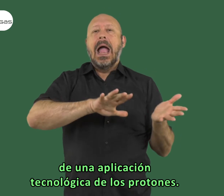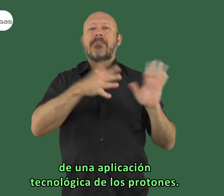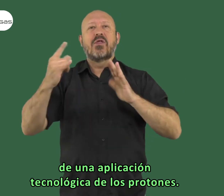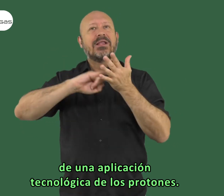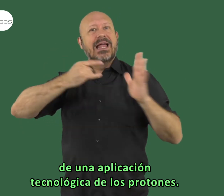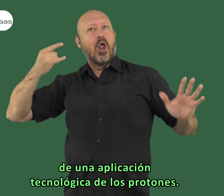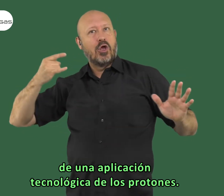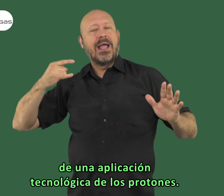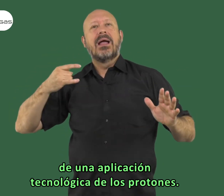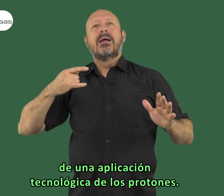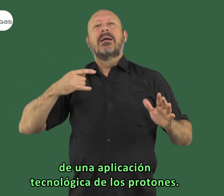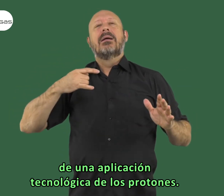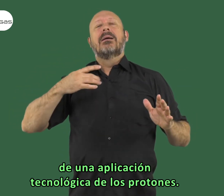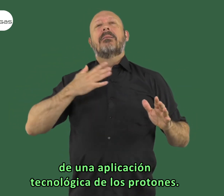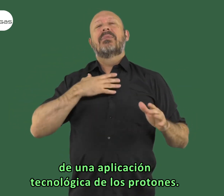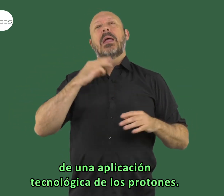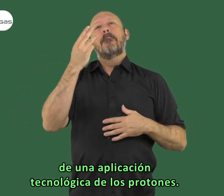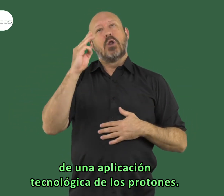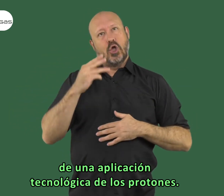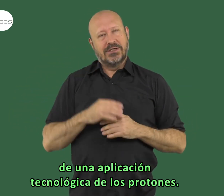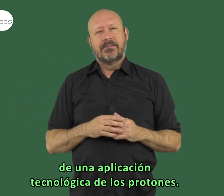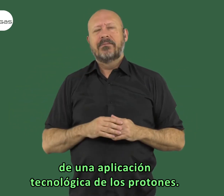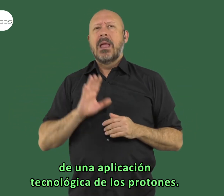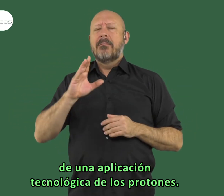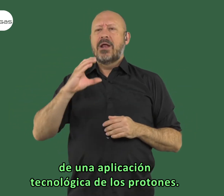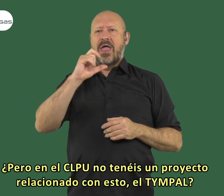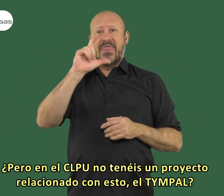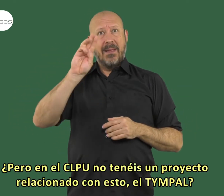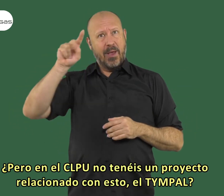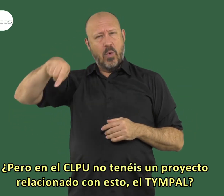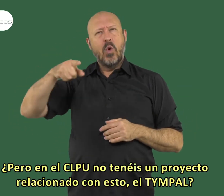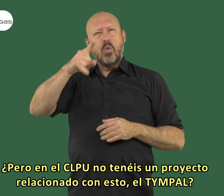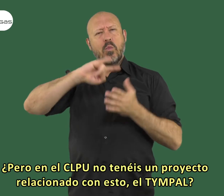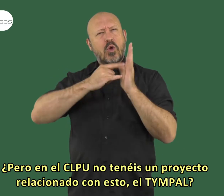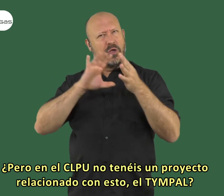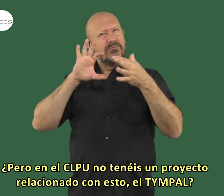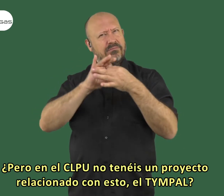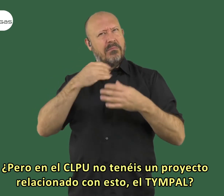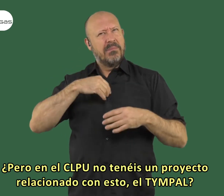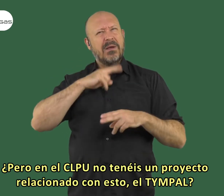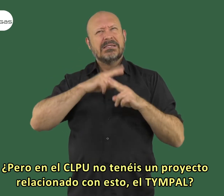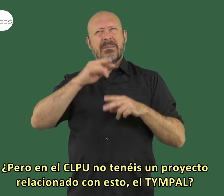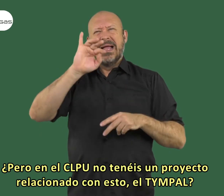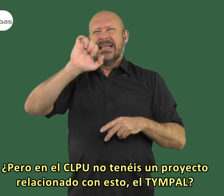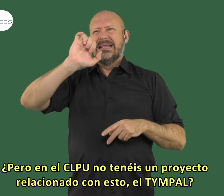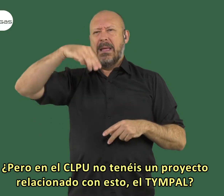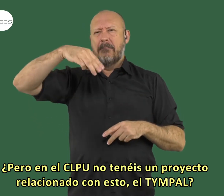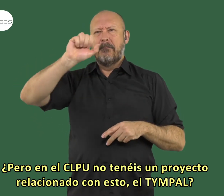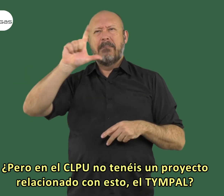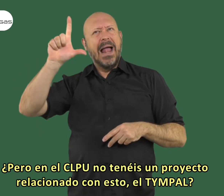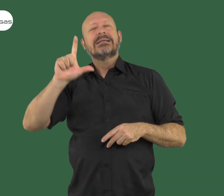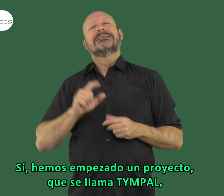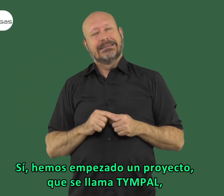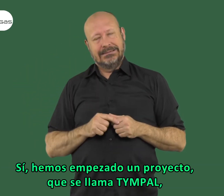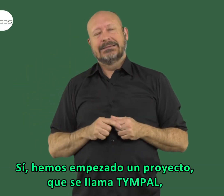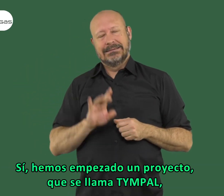de una aplicación tecnológica de los protones. Pero en el CLPU ¿no tenéis un proyecto relacionado con esto, el